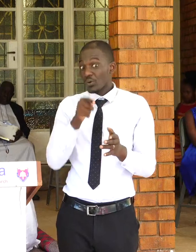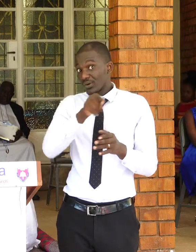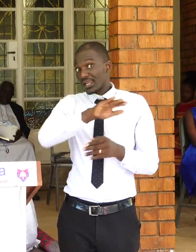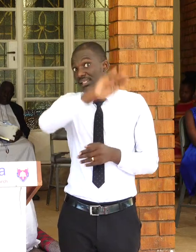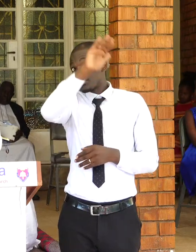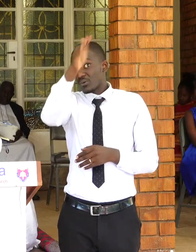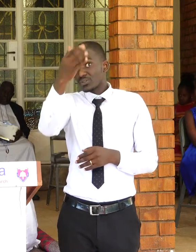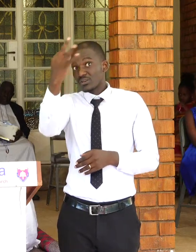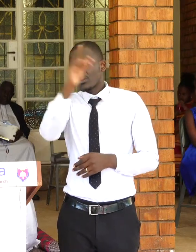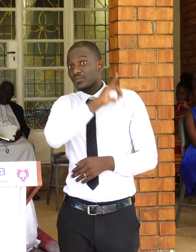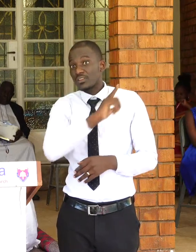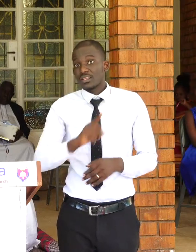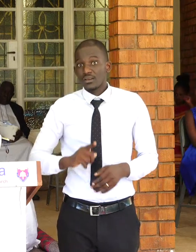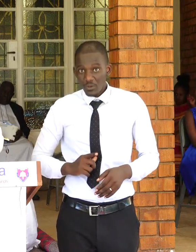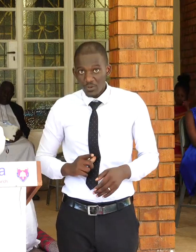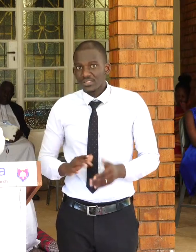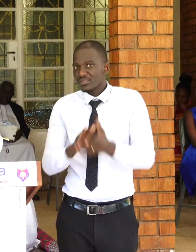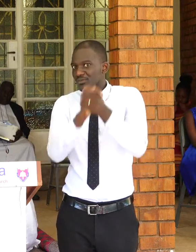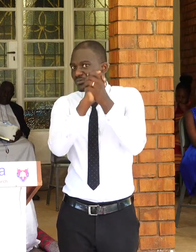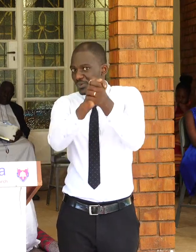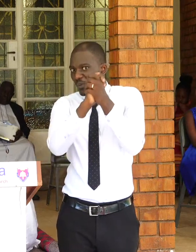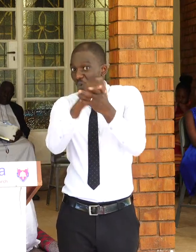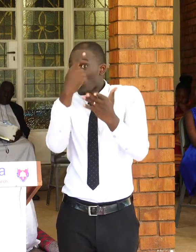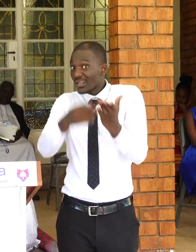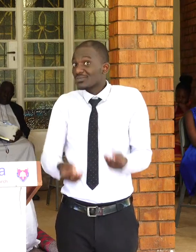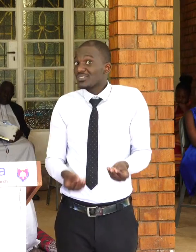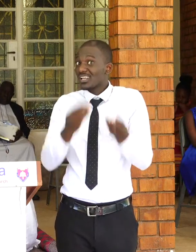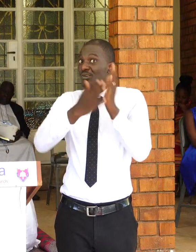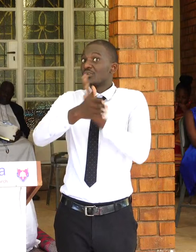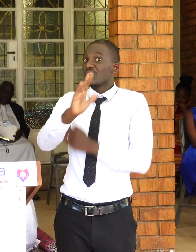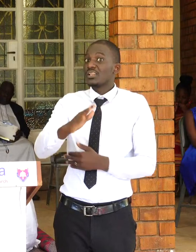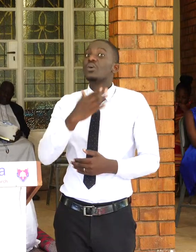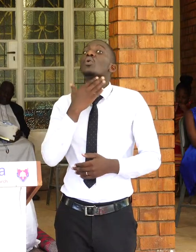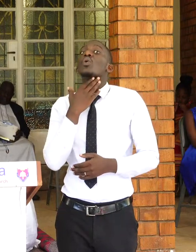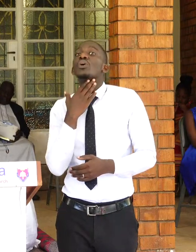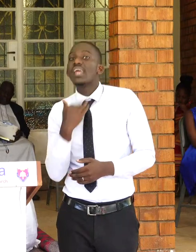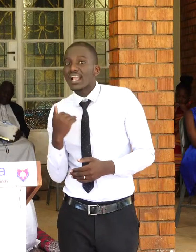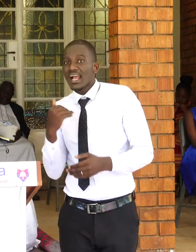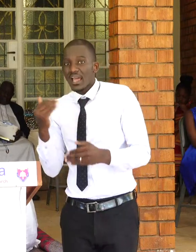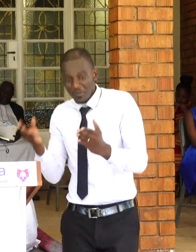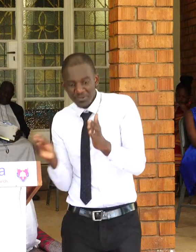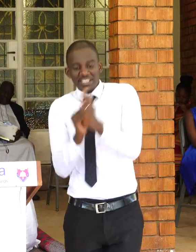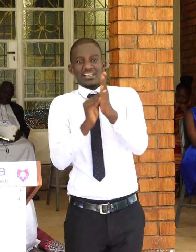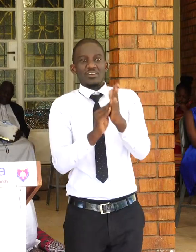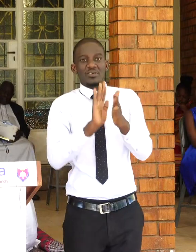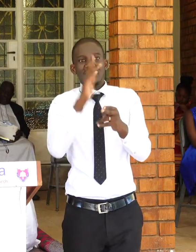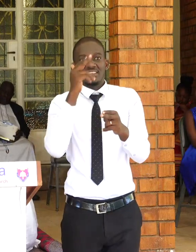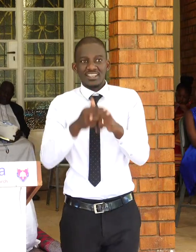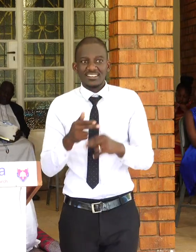lwa Mukama kutumiddeko nga gwe kyokoledde Katonda, oyagala teekako linnya lyo.